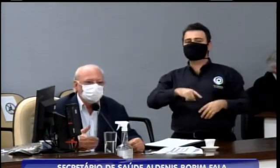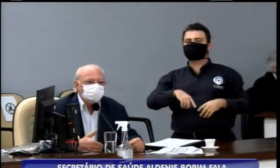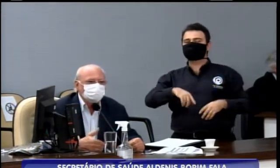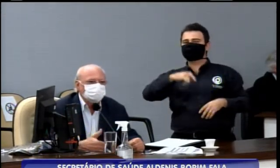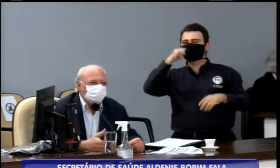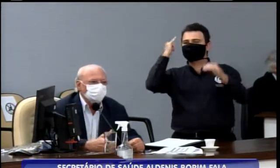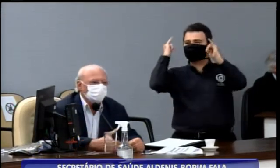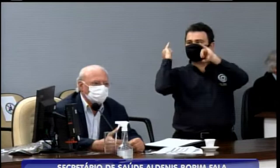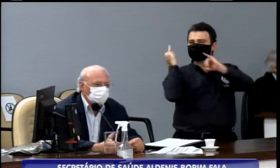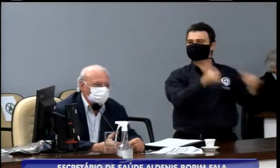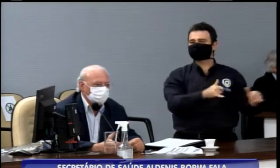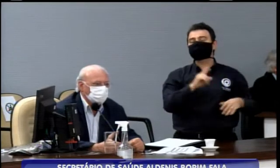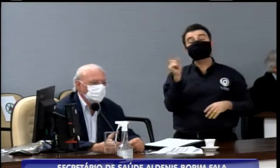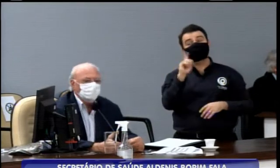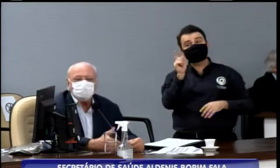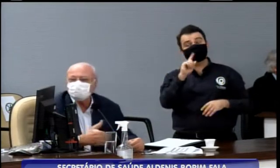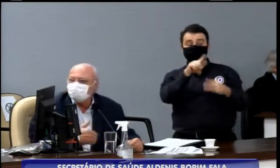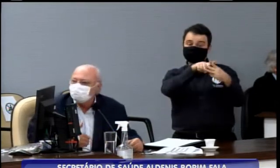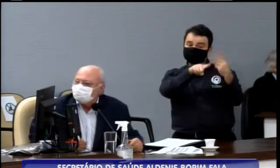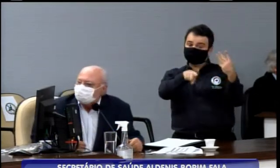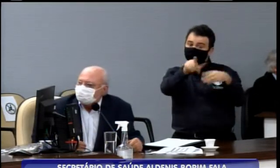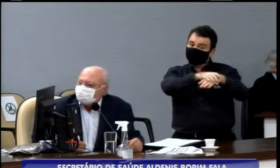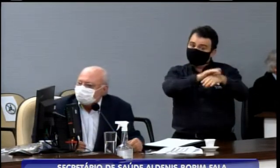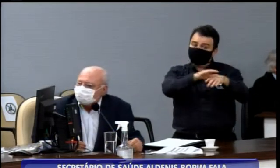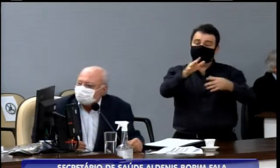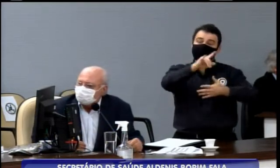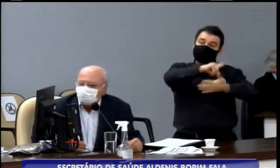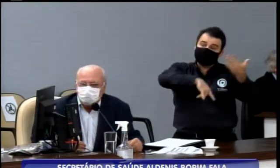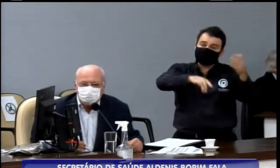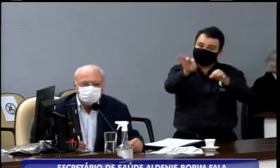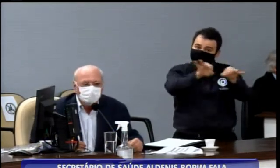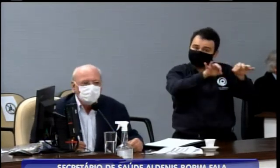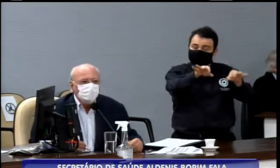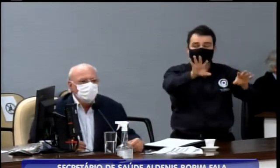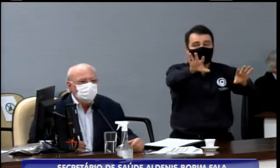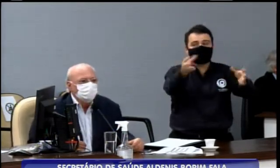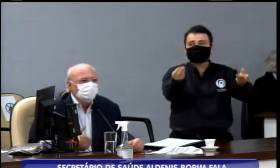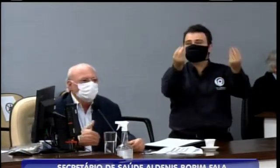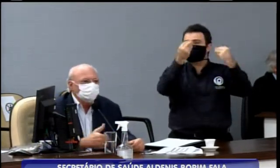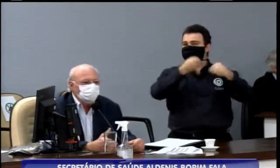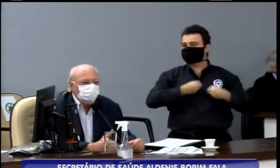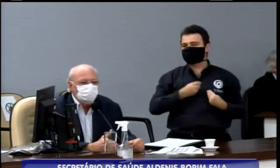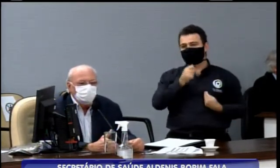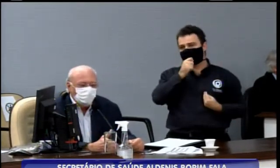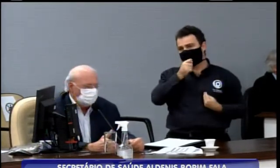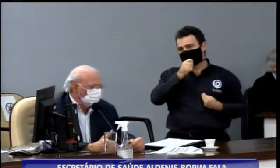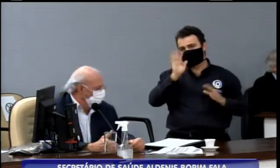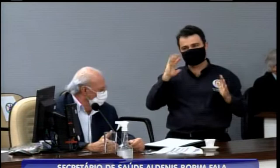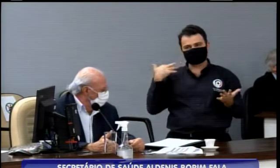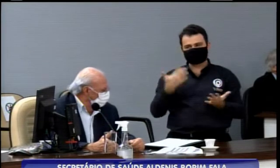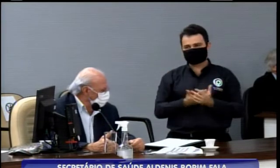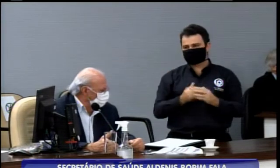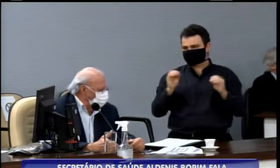eles providenciarem os documentos, mas não nos devolveram até o momento. E uma foi